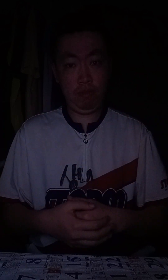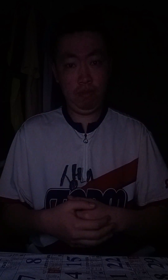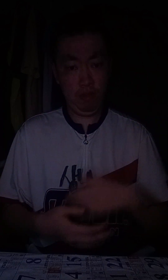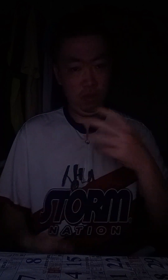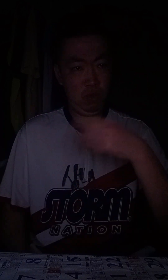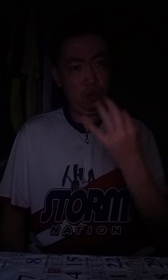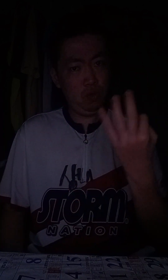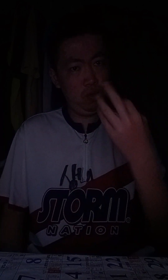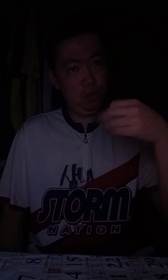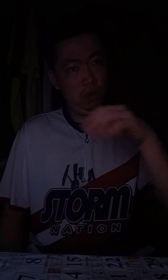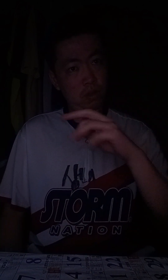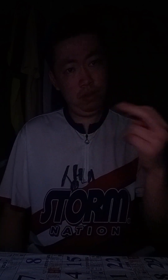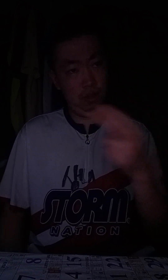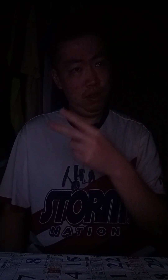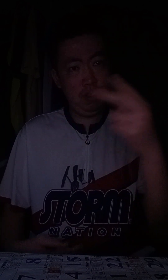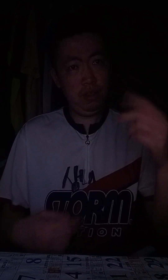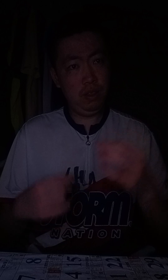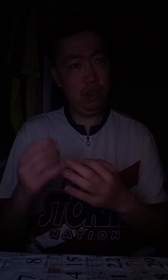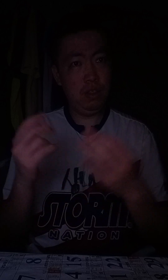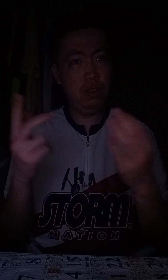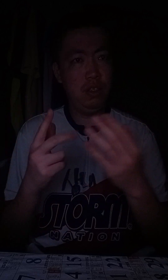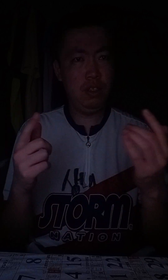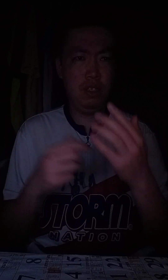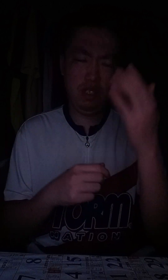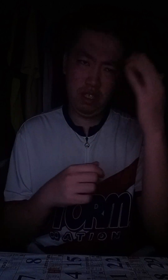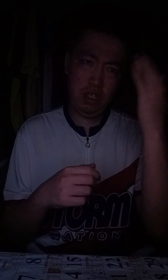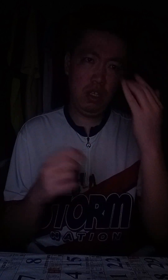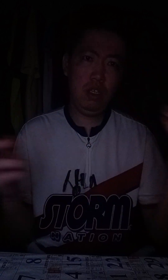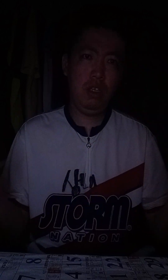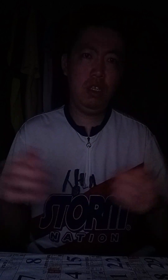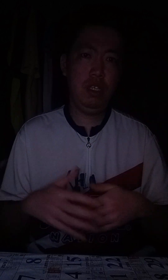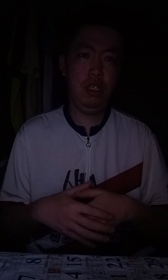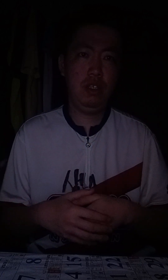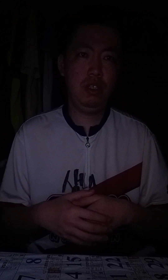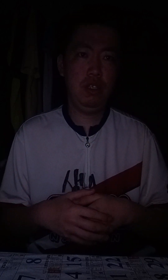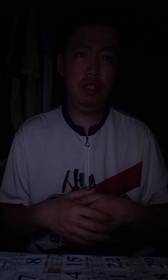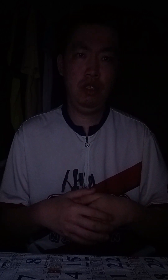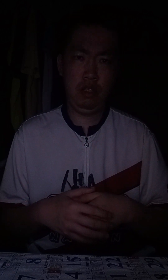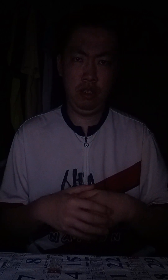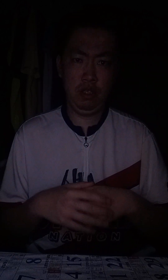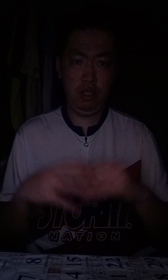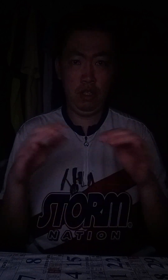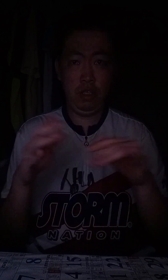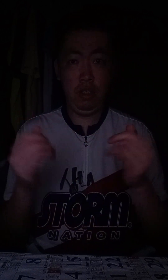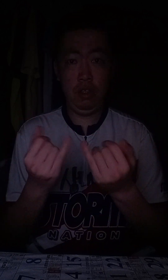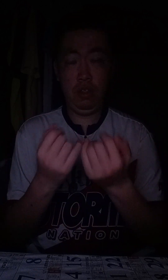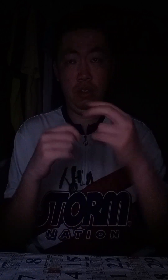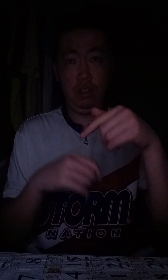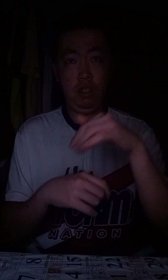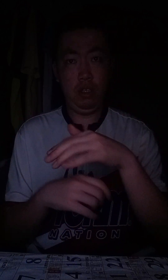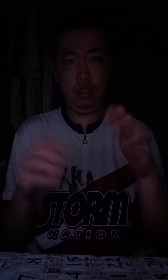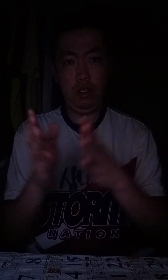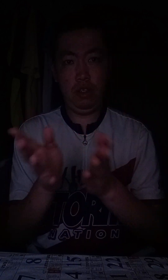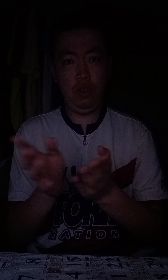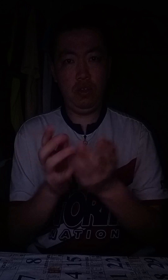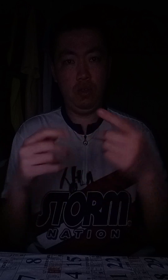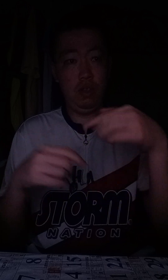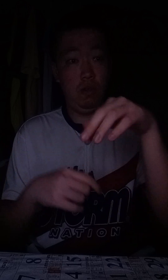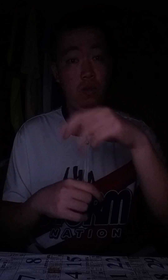사고로 버스 승객 등 7명이 다쳤습니다. 부산시 동래구 명륜역 앞에서는 인도